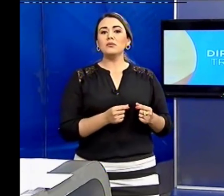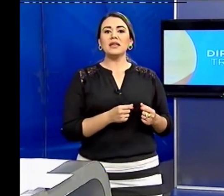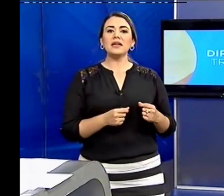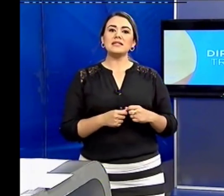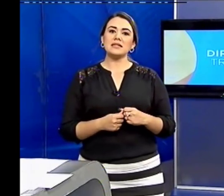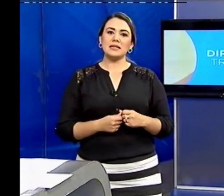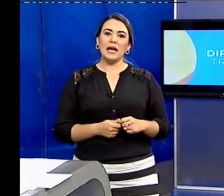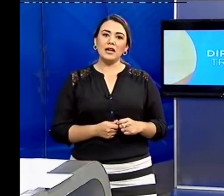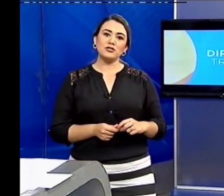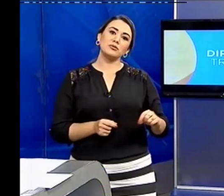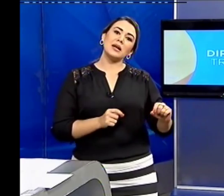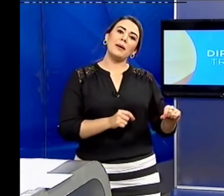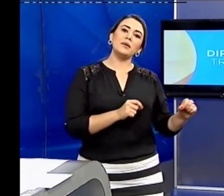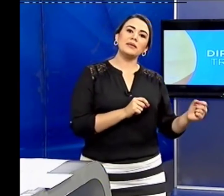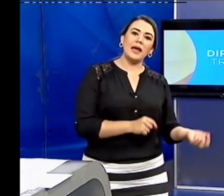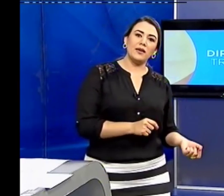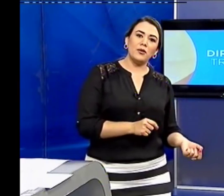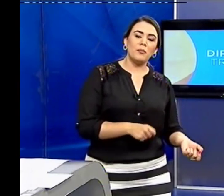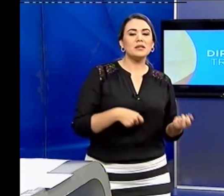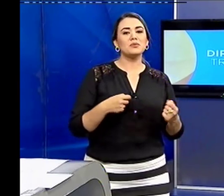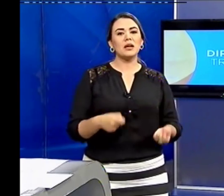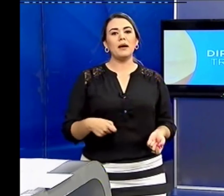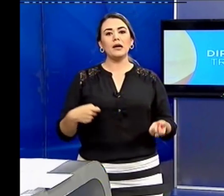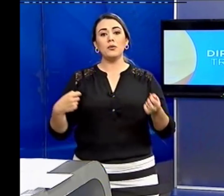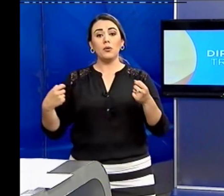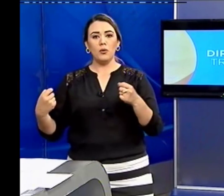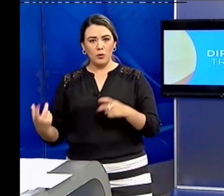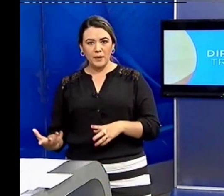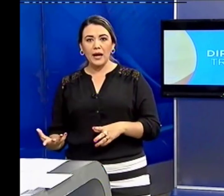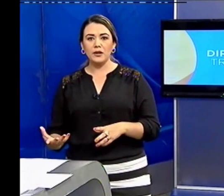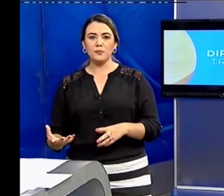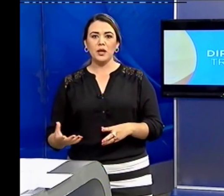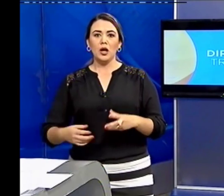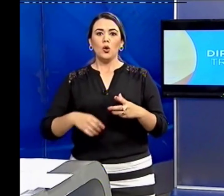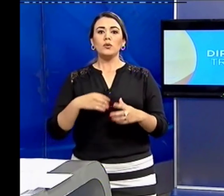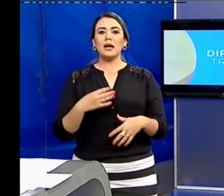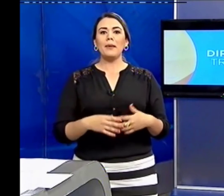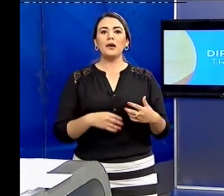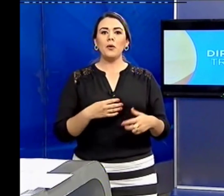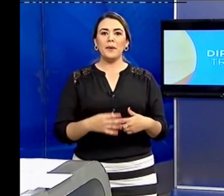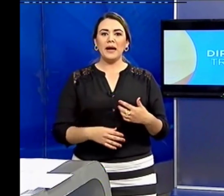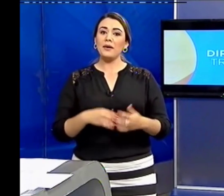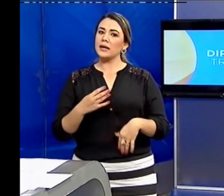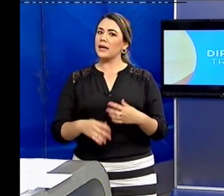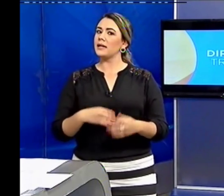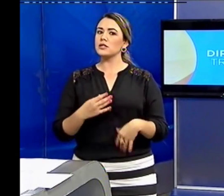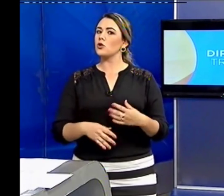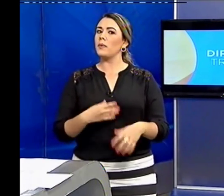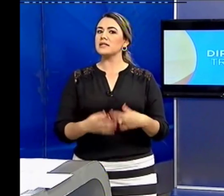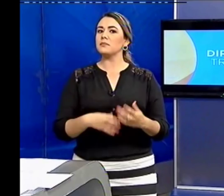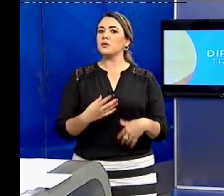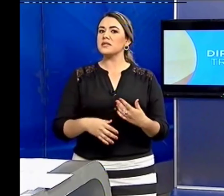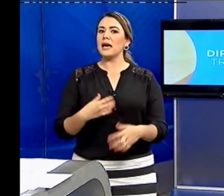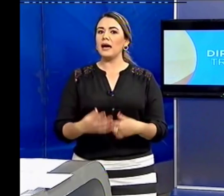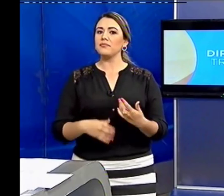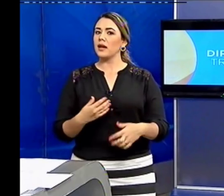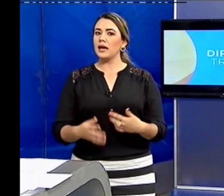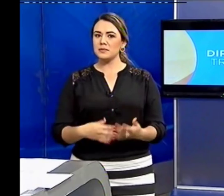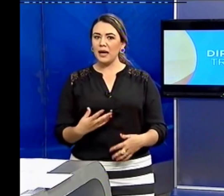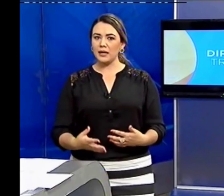não ter necessidade do trabalho técnico, mas do trabalho operário. O trabalho operário é aquele que soubesse manusear as